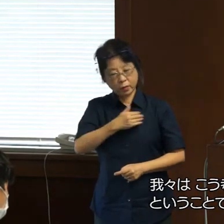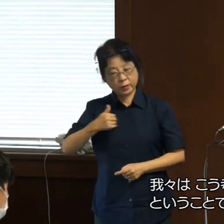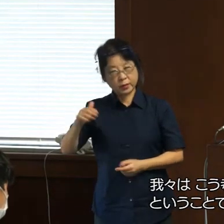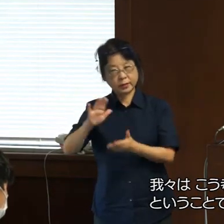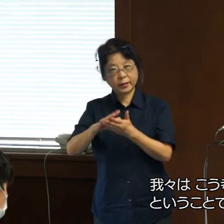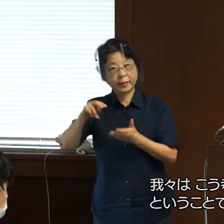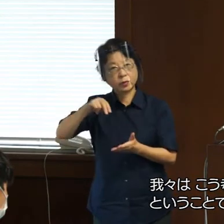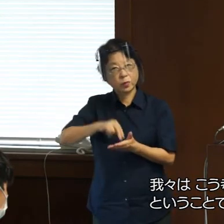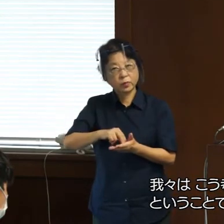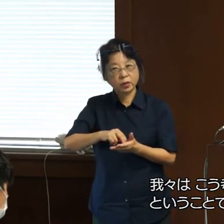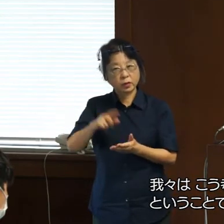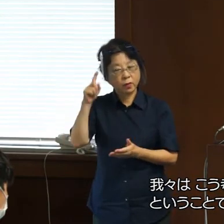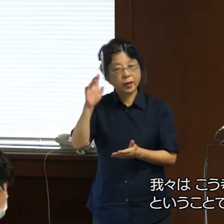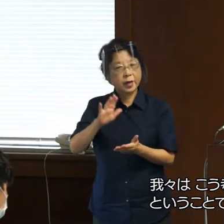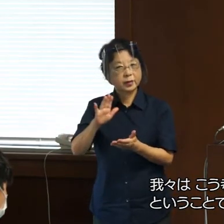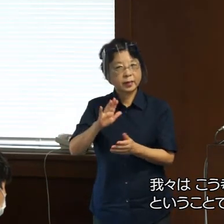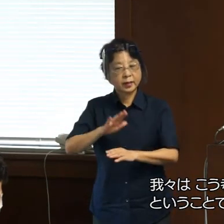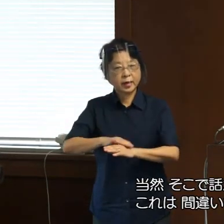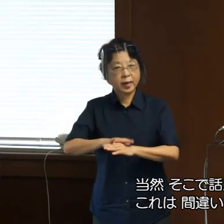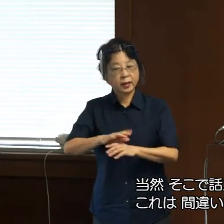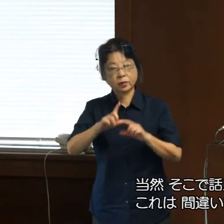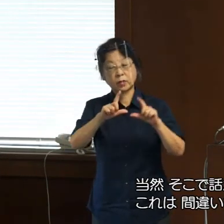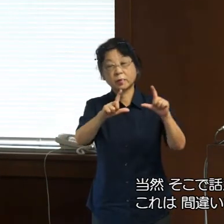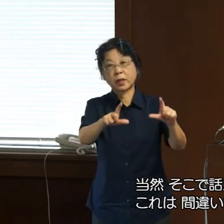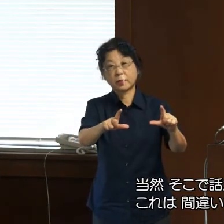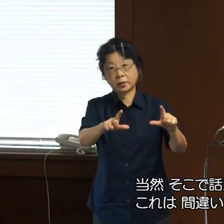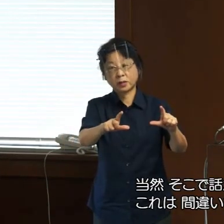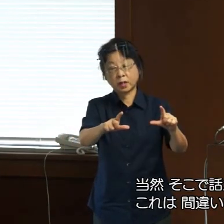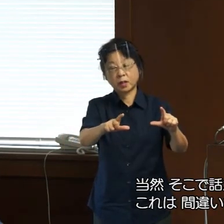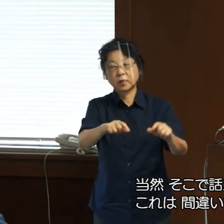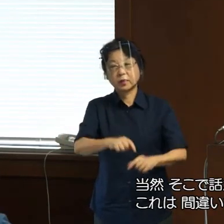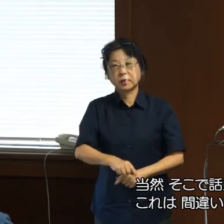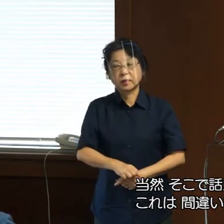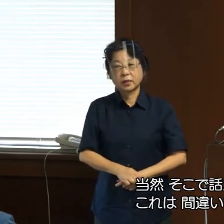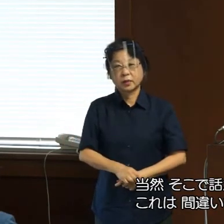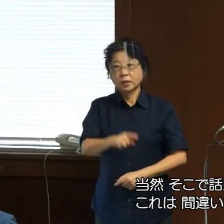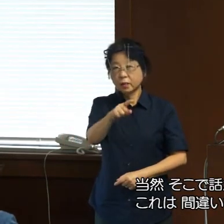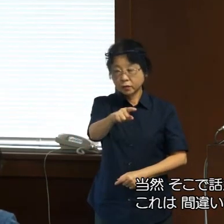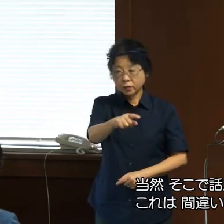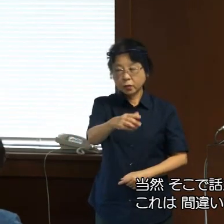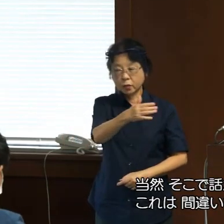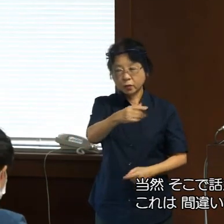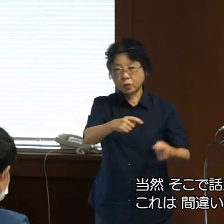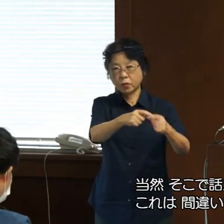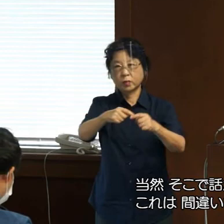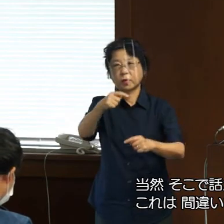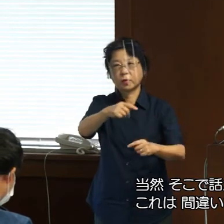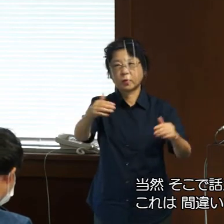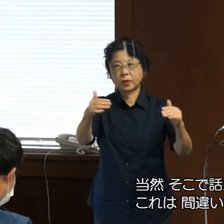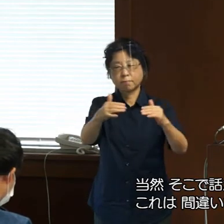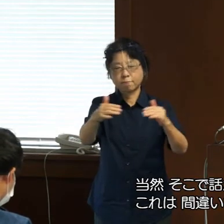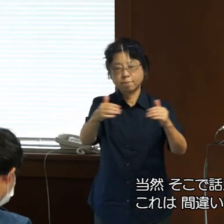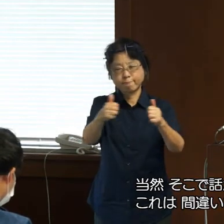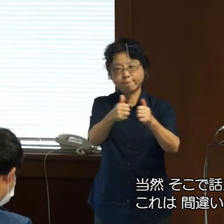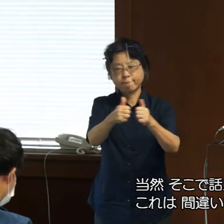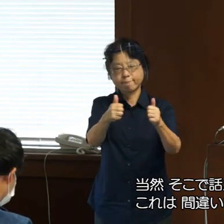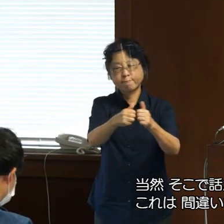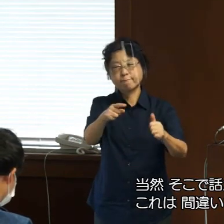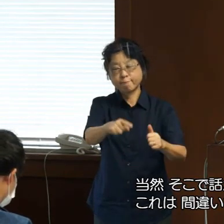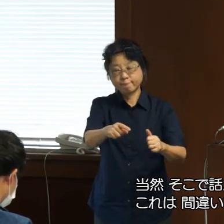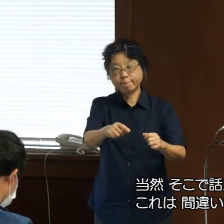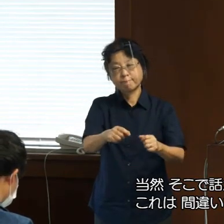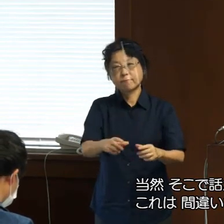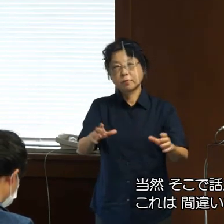どもという今ことをやっている。で、当然そこで、話がまとまったり、ま